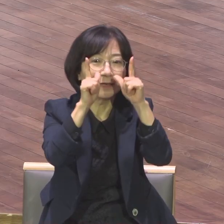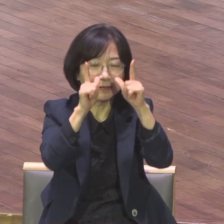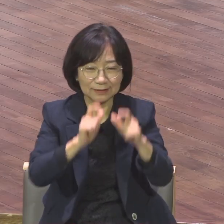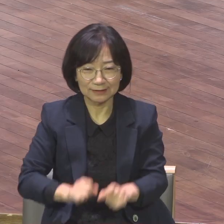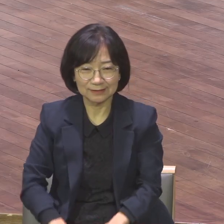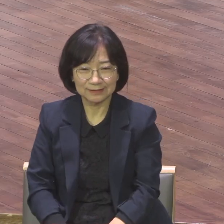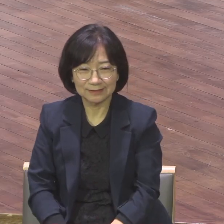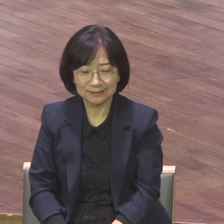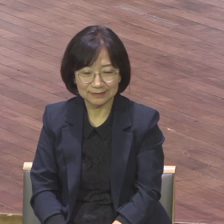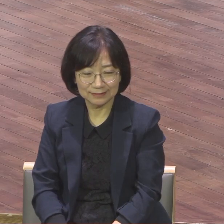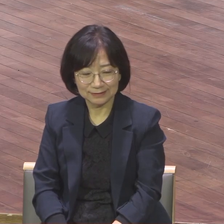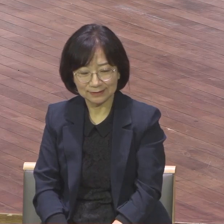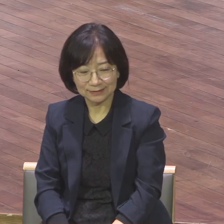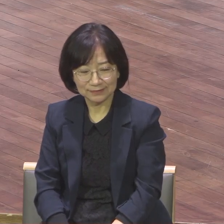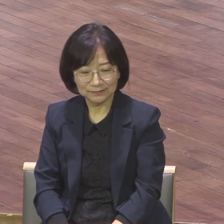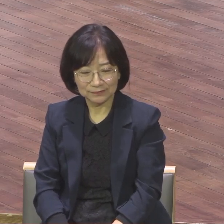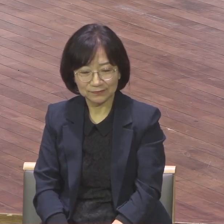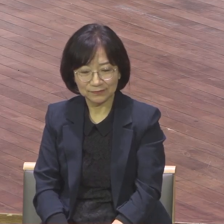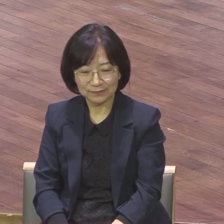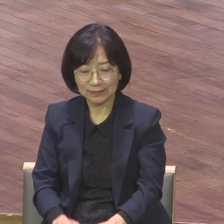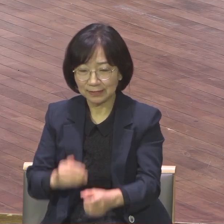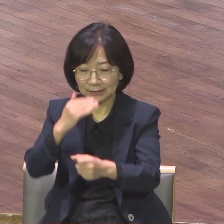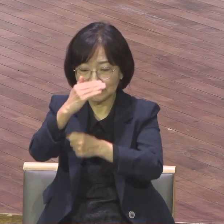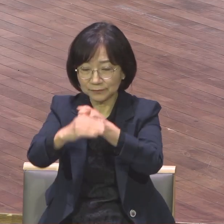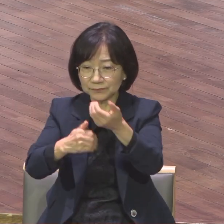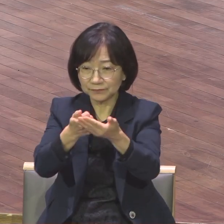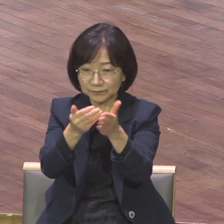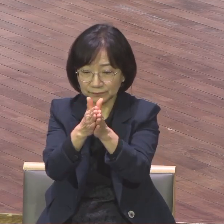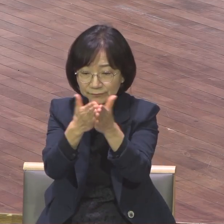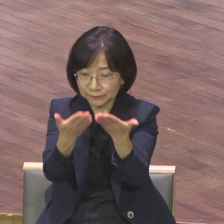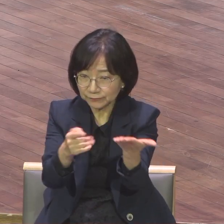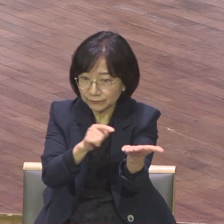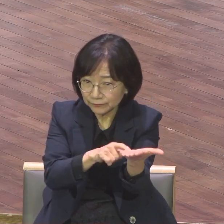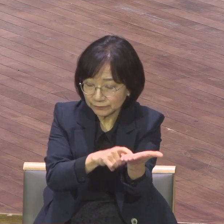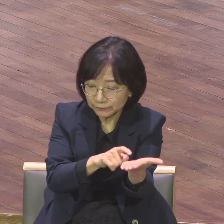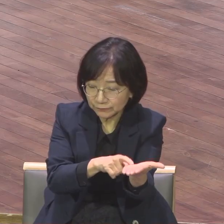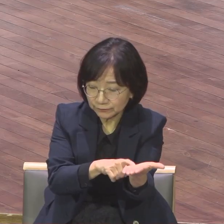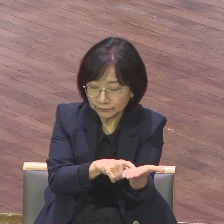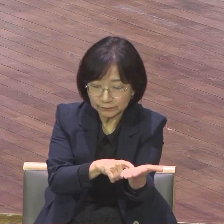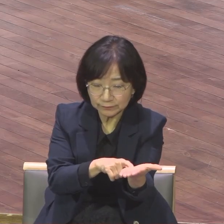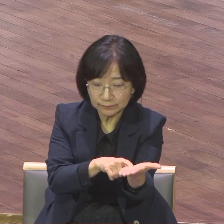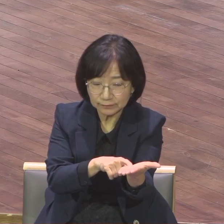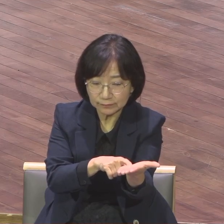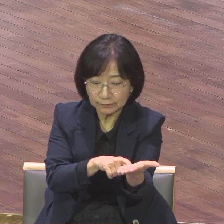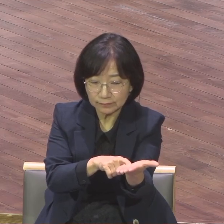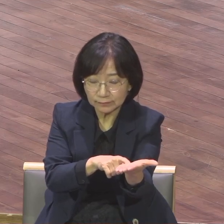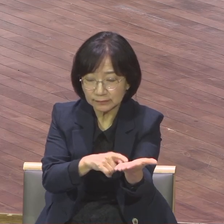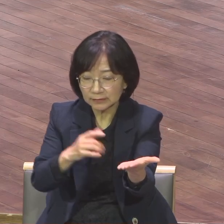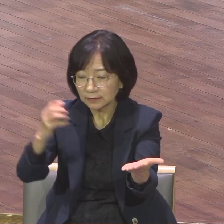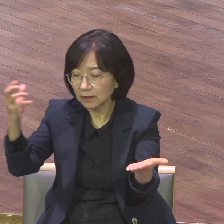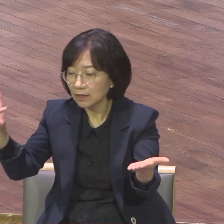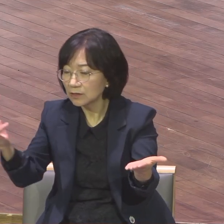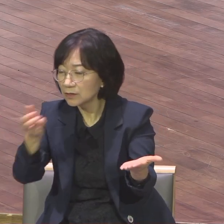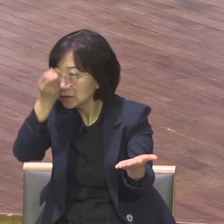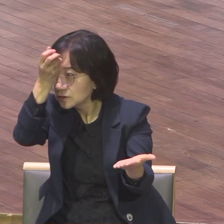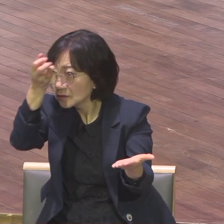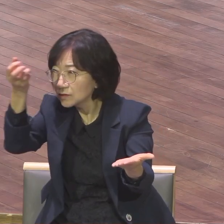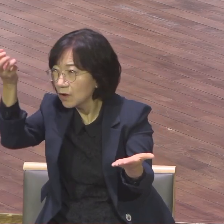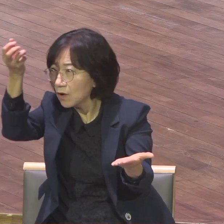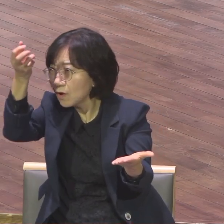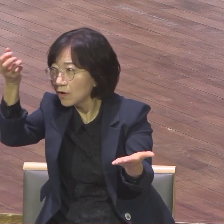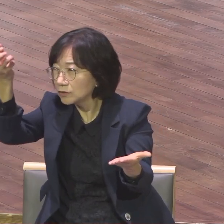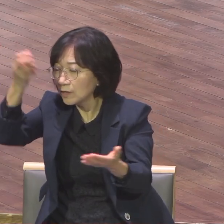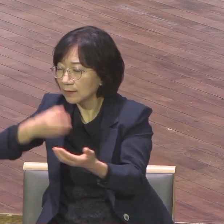하나님께서 이 하나님의 생각을 다시 말하면 성령의 감동을 받은